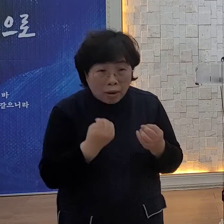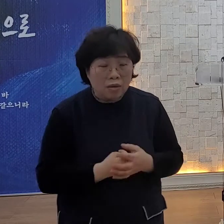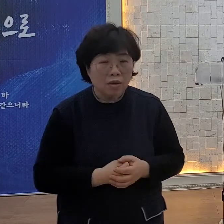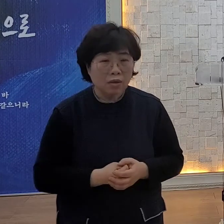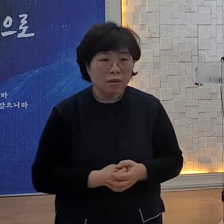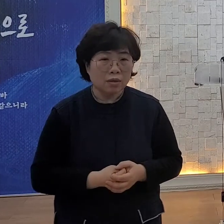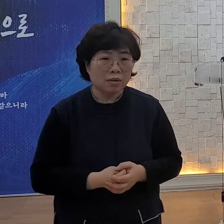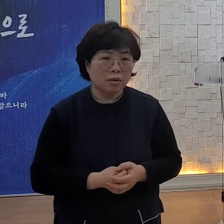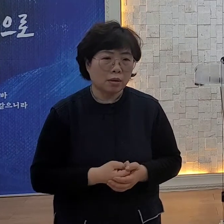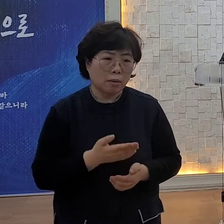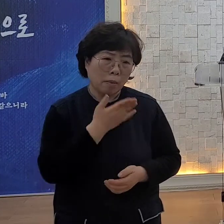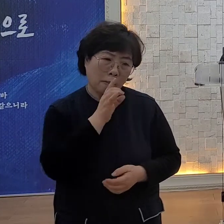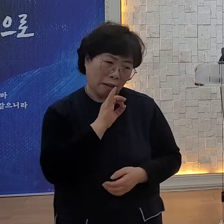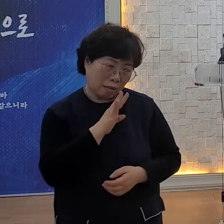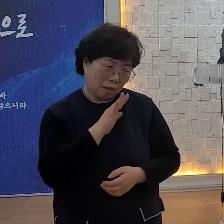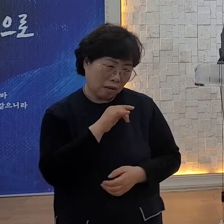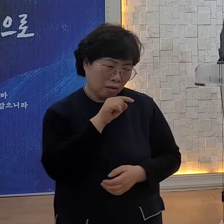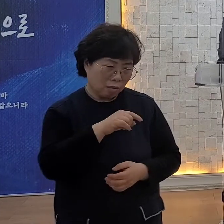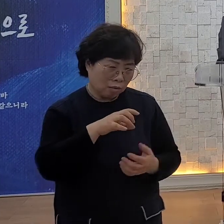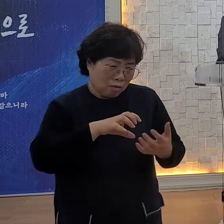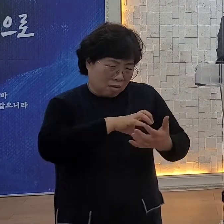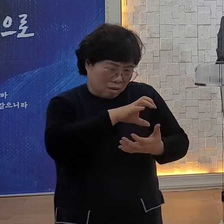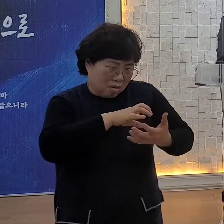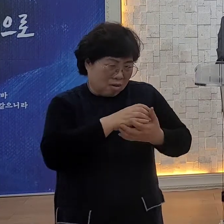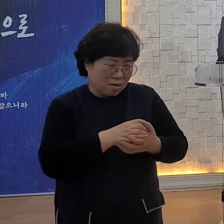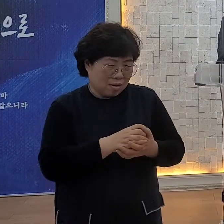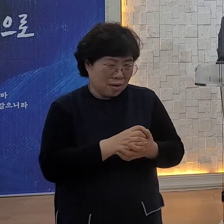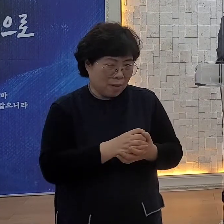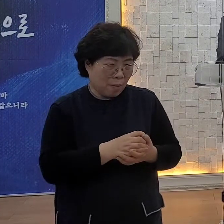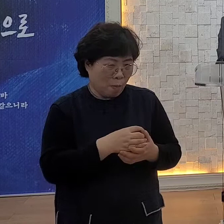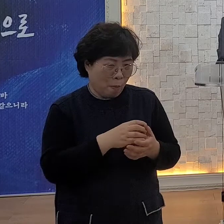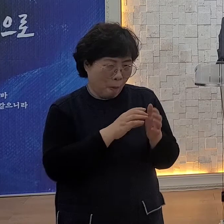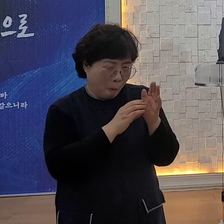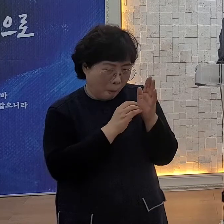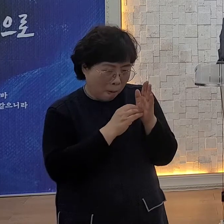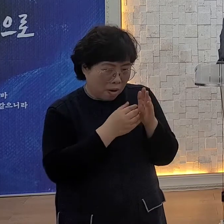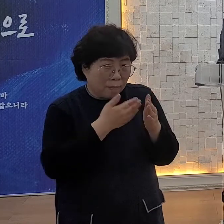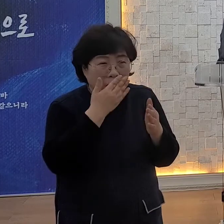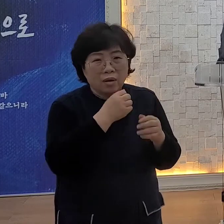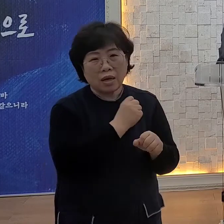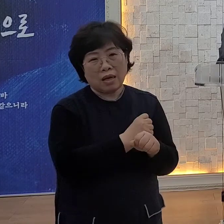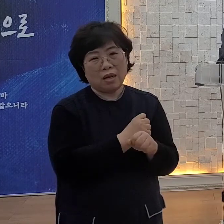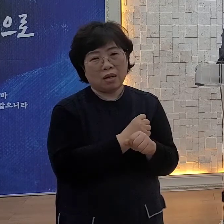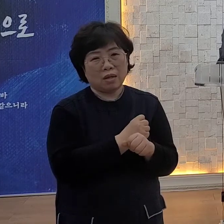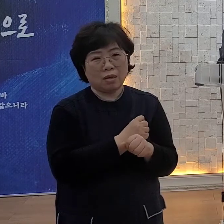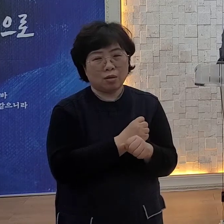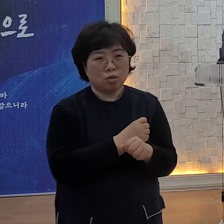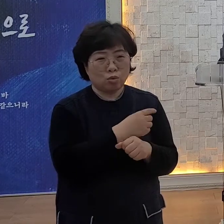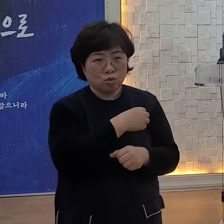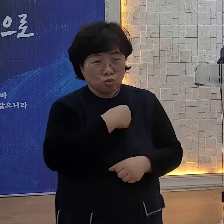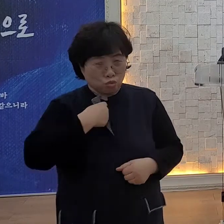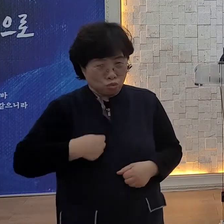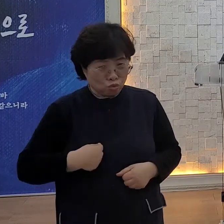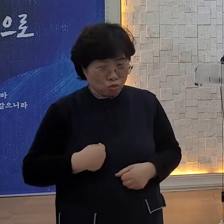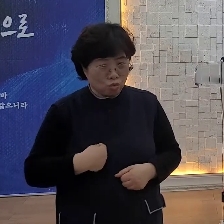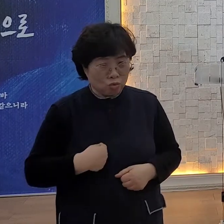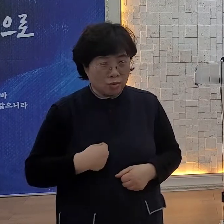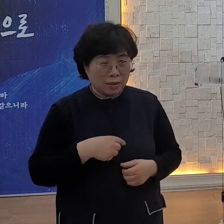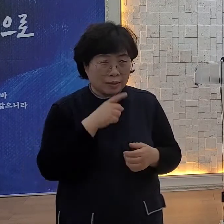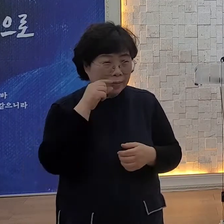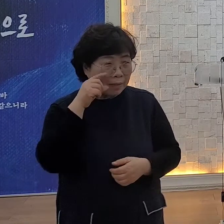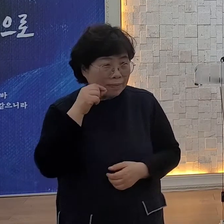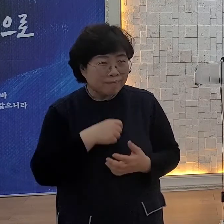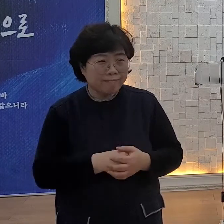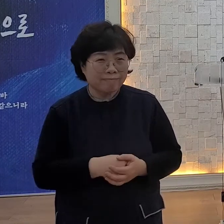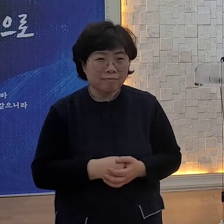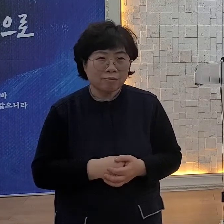막 유기농이라고 하는 것들도요 못 믿습니다. 하물며 중국산 김치며 중국에서 뭐 넘어오는 뭐 반찬들